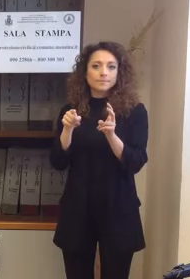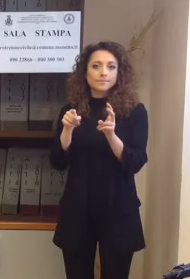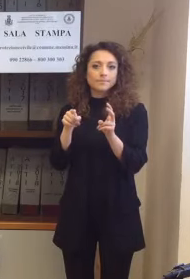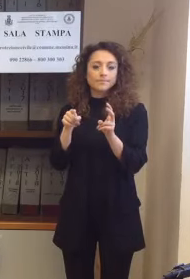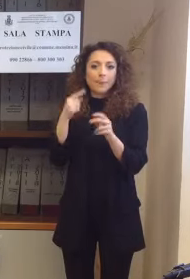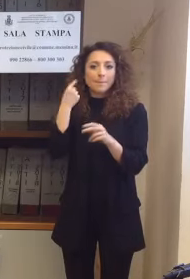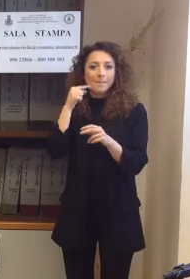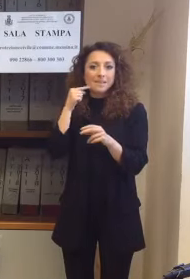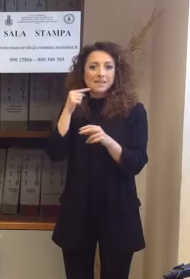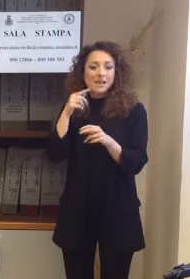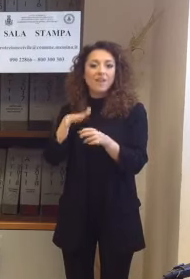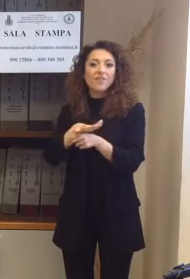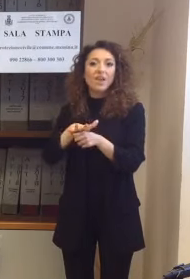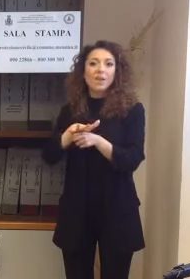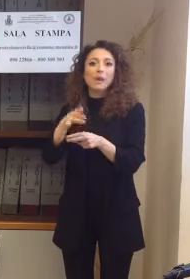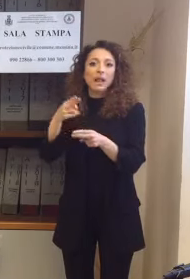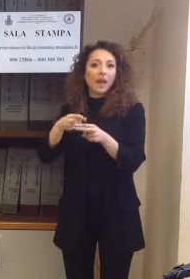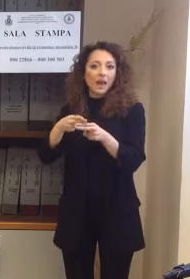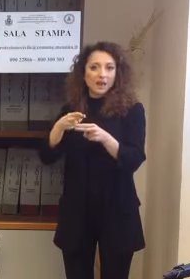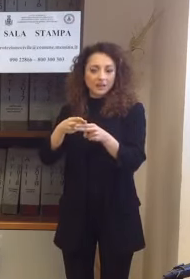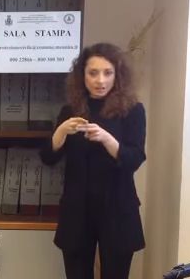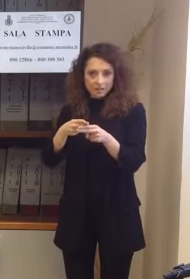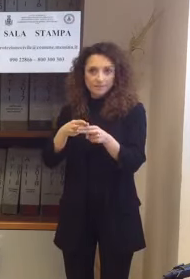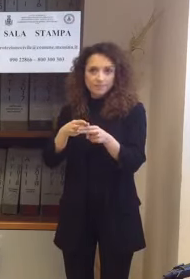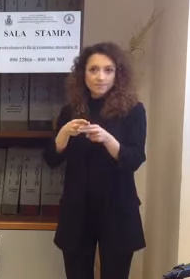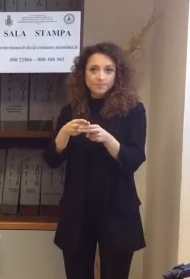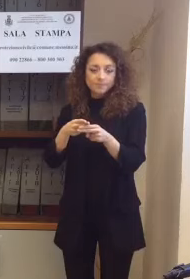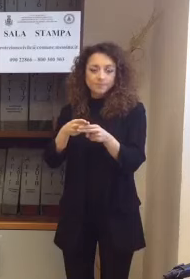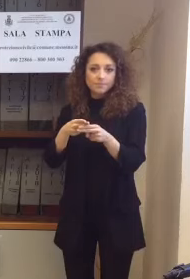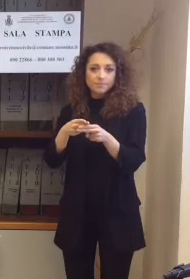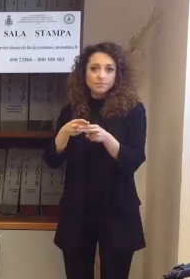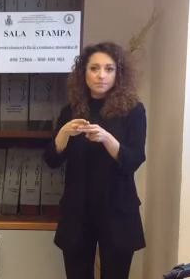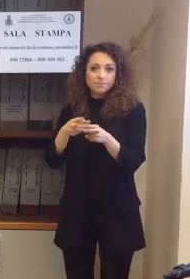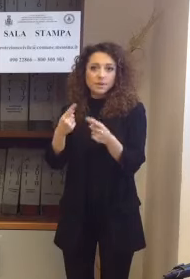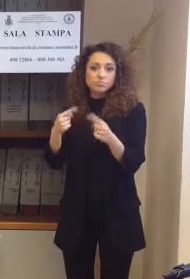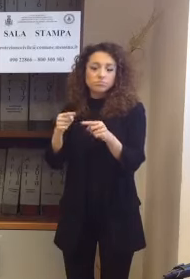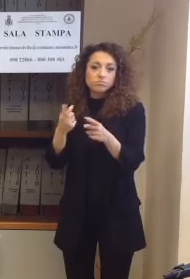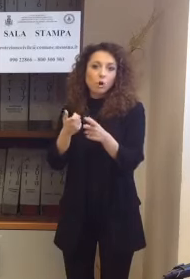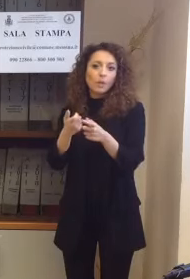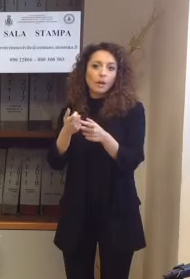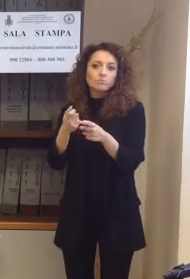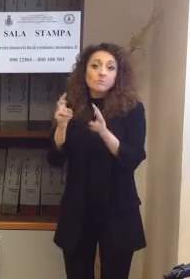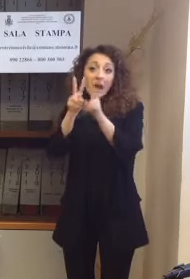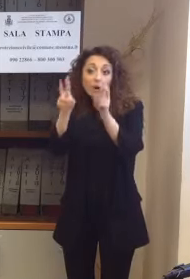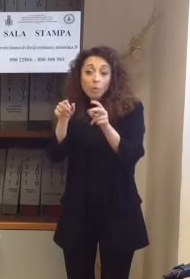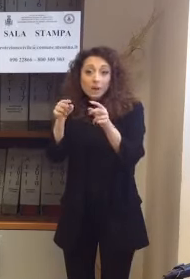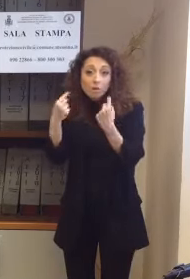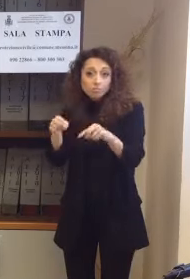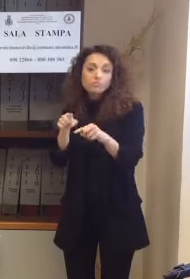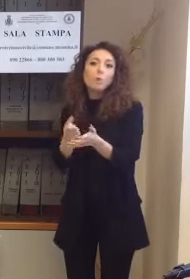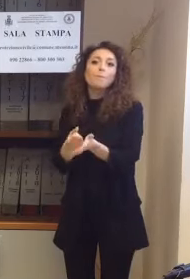Messina Family Card e questo è l'argomento principale che stasera